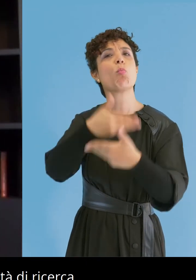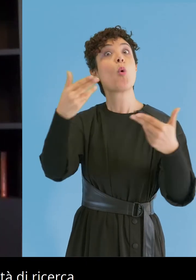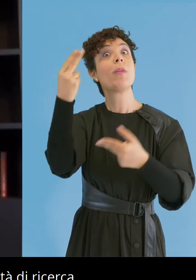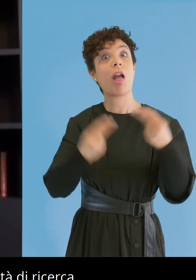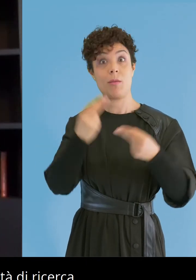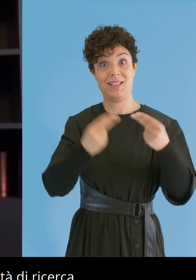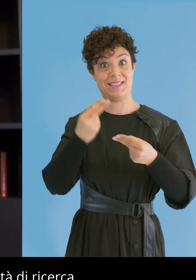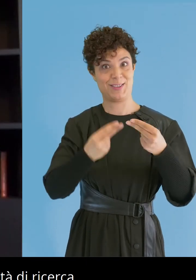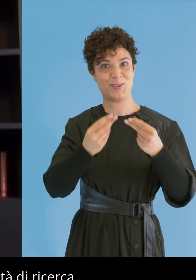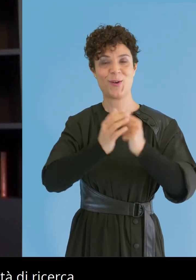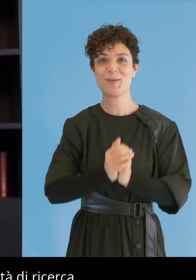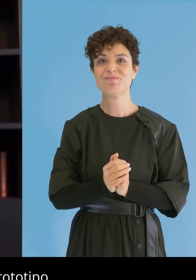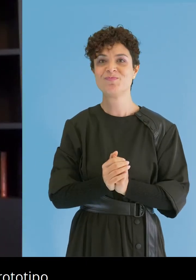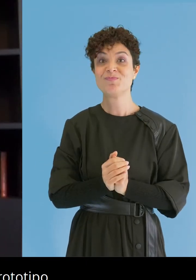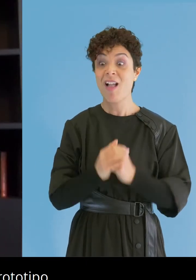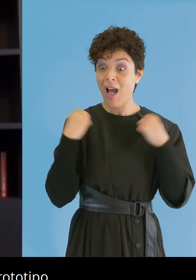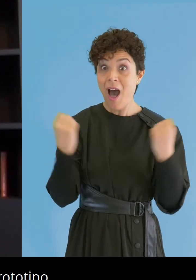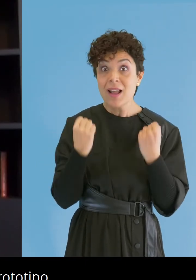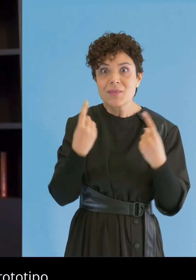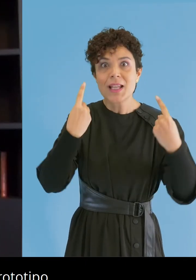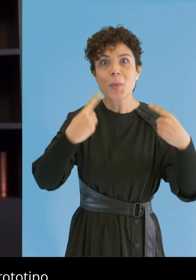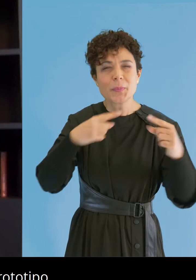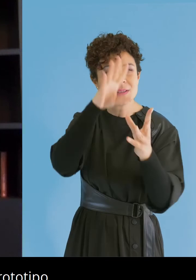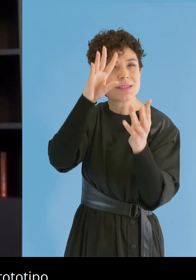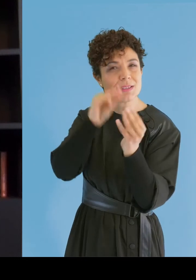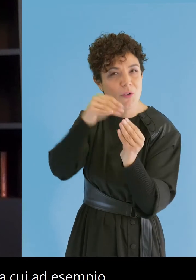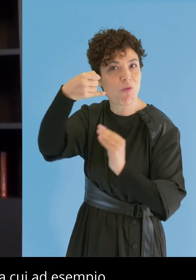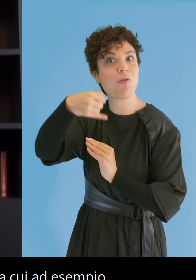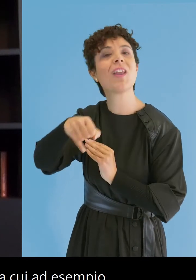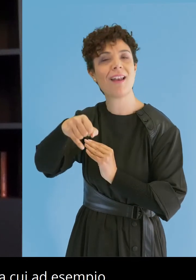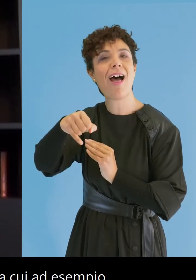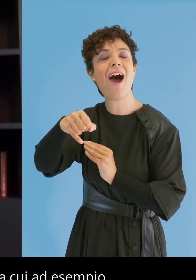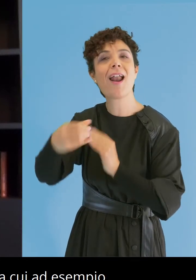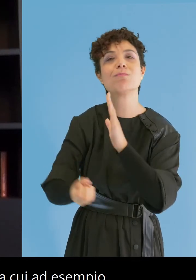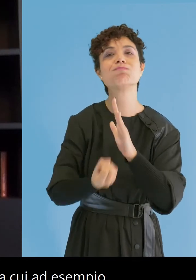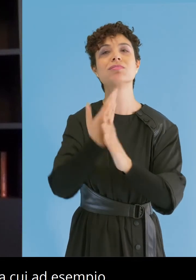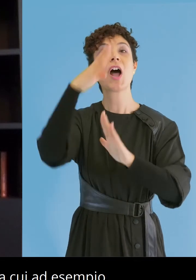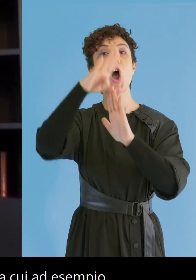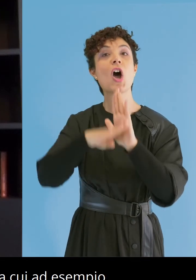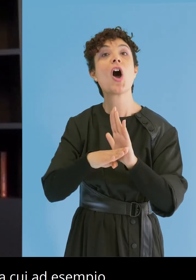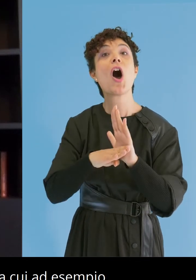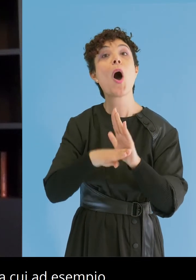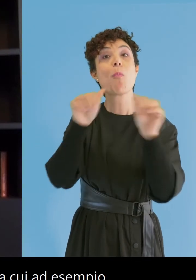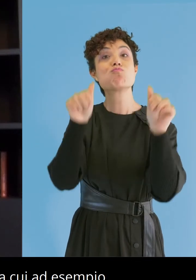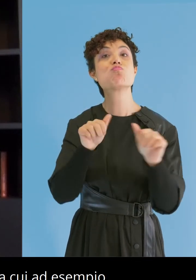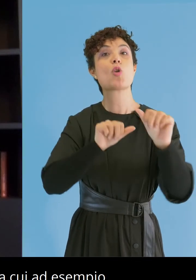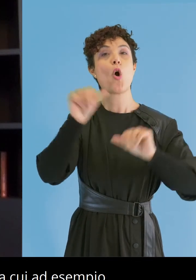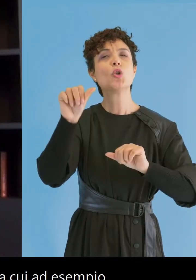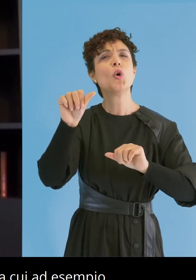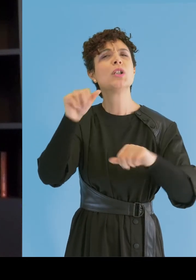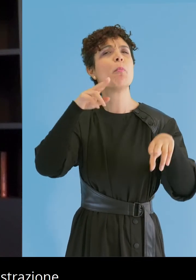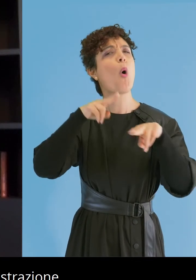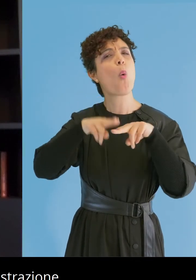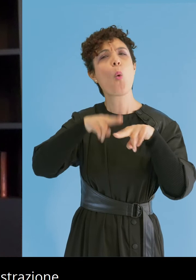Il prodotto finale di questa attività di ricerca potrà essere un software prototipo utilizzabile in vari campi applicativi, tra cui ad